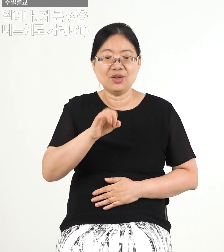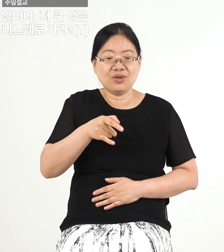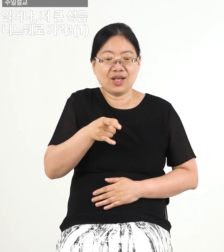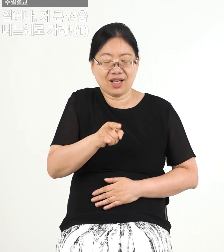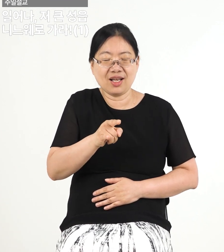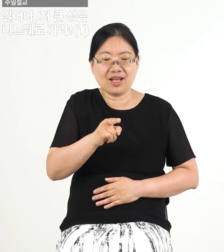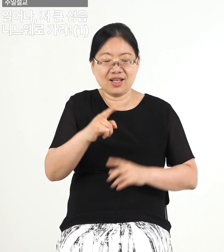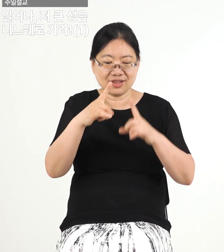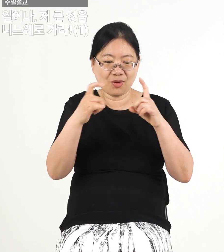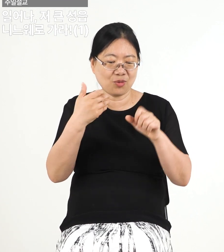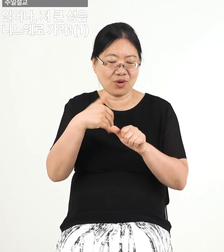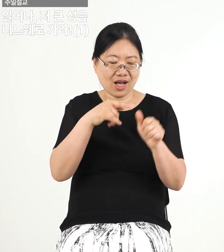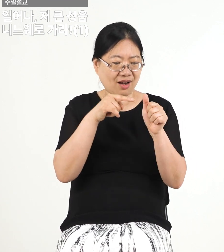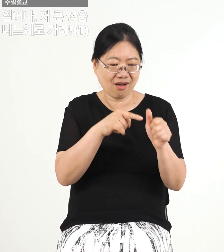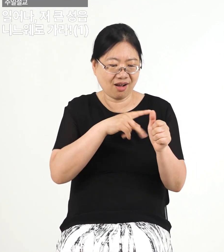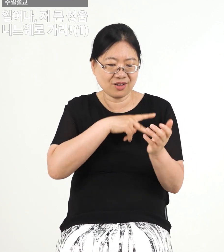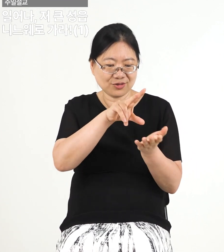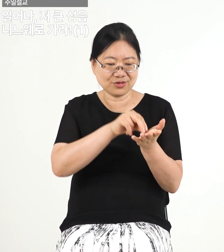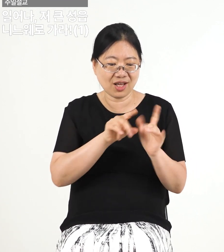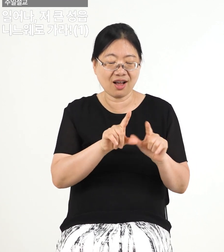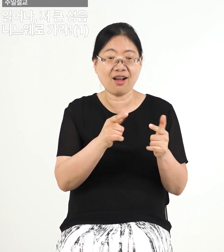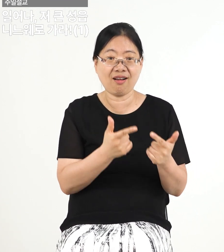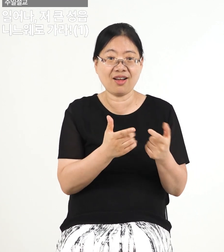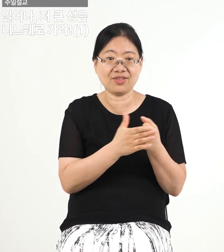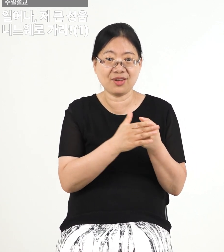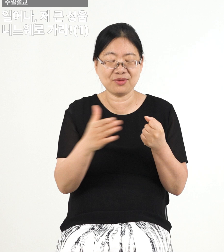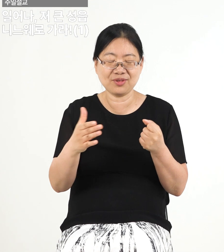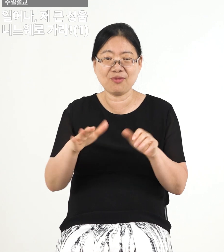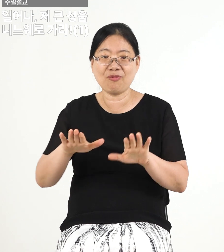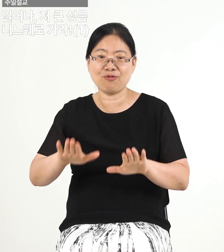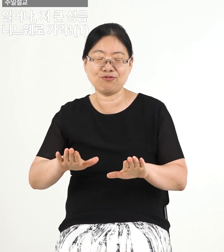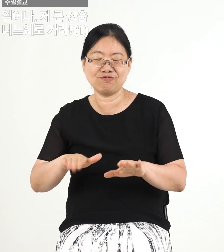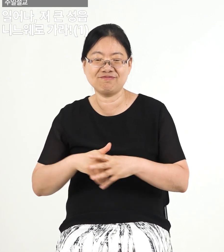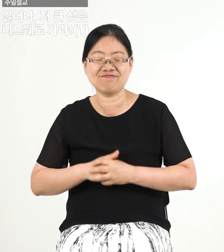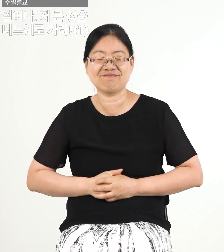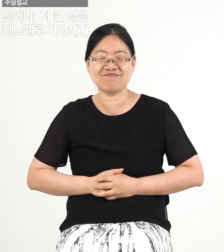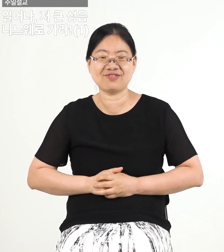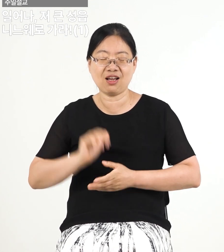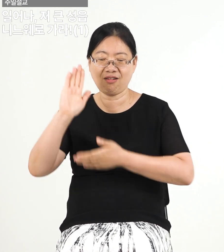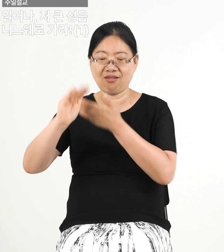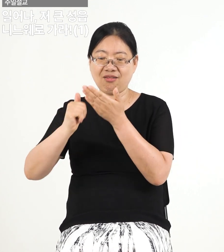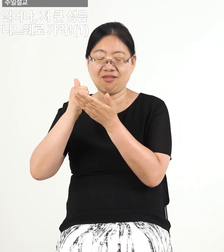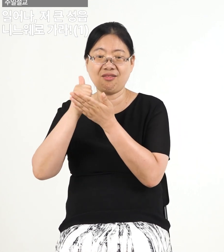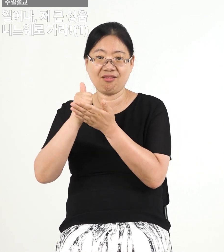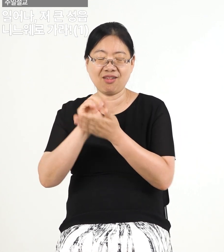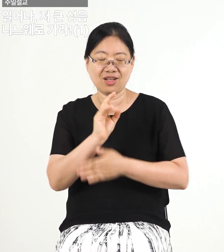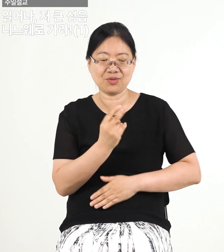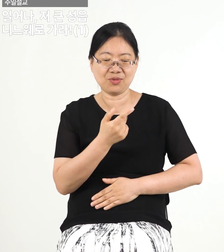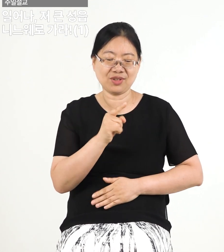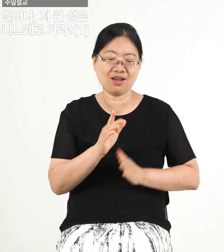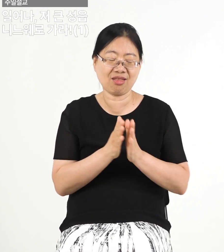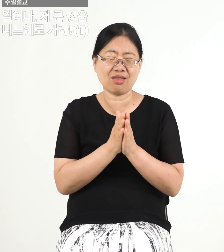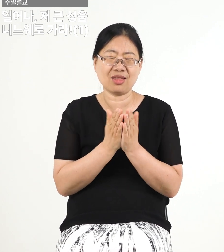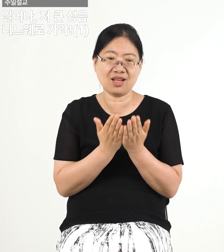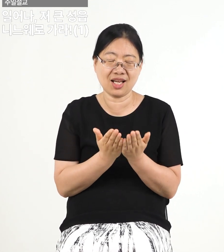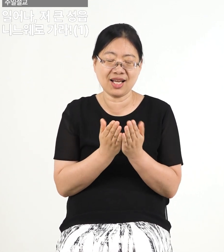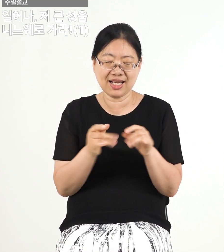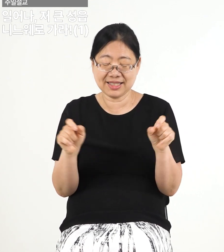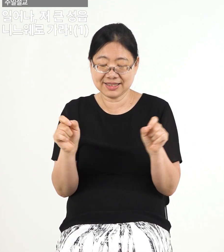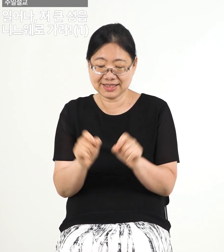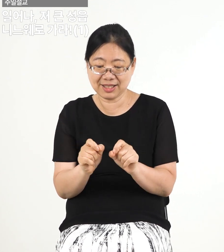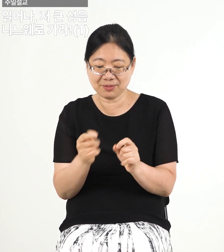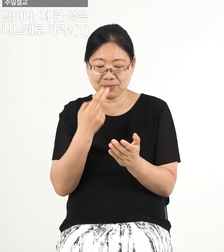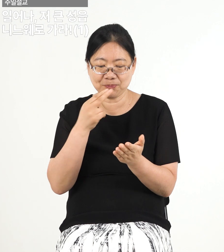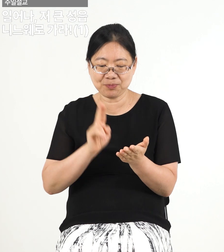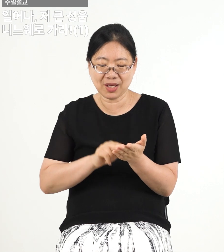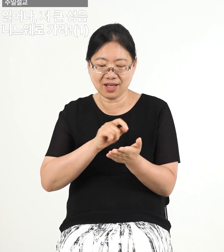가라가 주제가 아니구나. 해서 오늘 과연 그러면 하나님께서 요나서라는 이 짧은